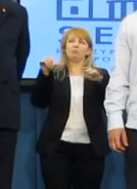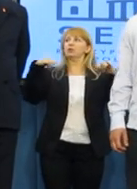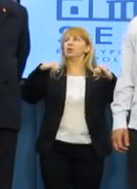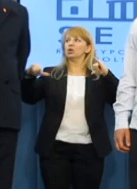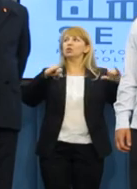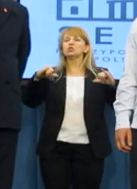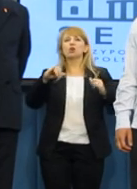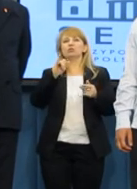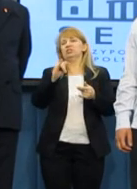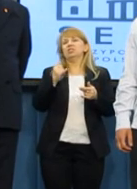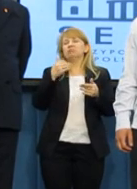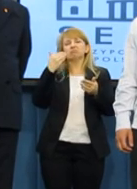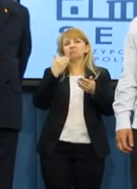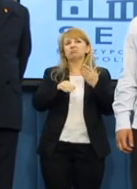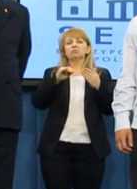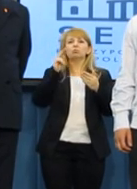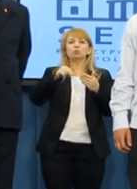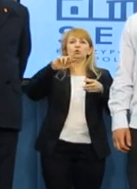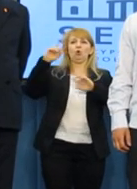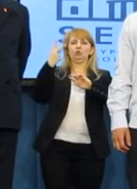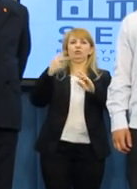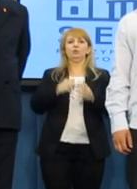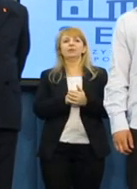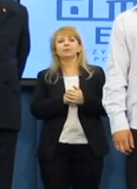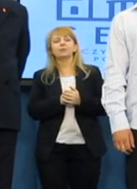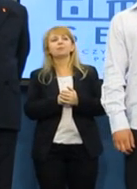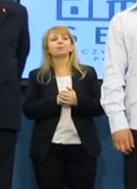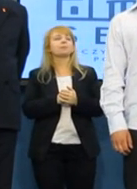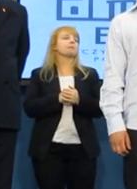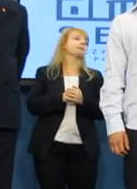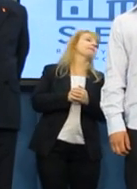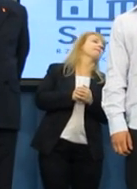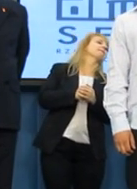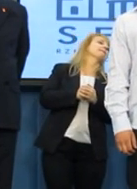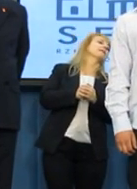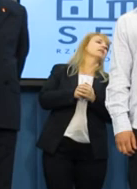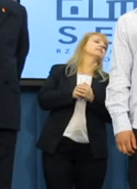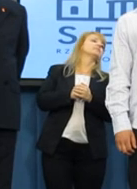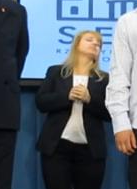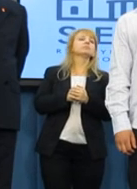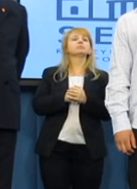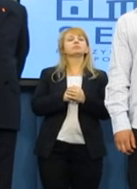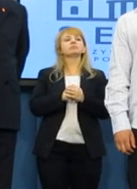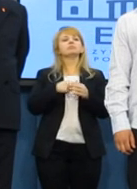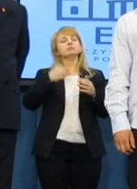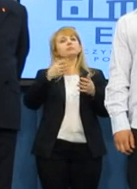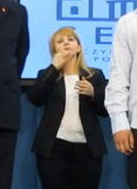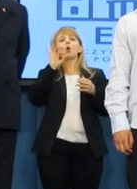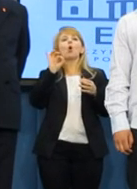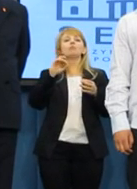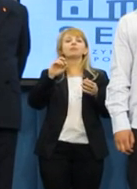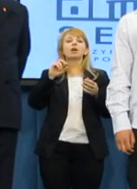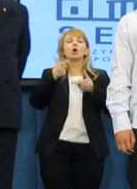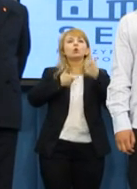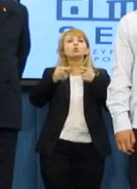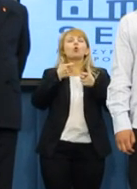o skracanie pytań, bo już jest kolejka, nam się czas skończył. Marta Wysycka, Polska Zdarzenie. To pozostając w temacie rekonstrukcji rządu, ewentualnie minister